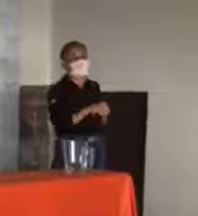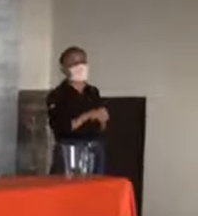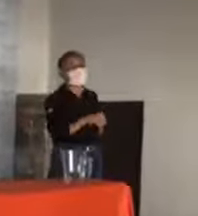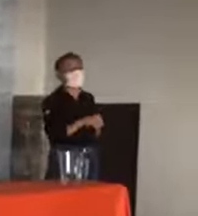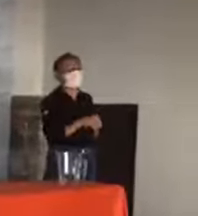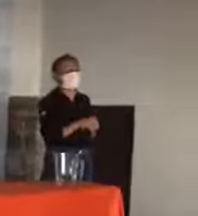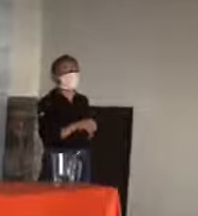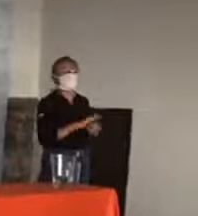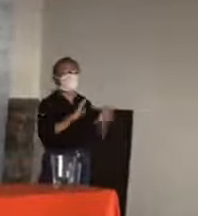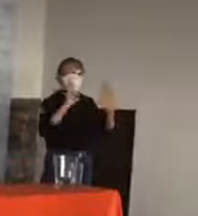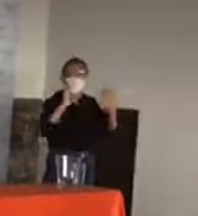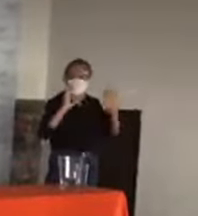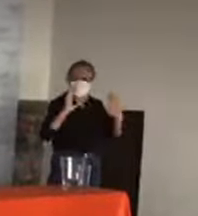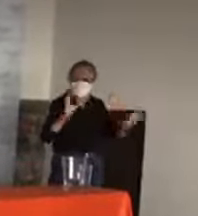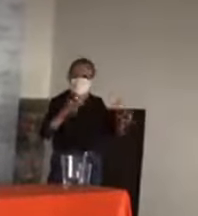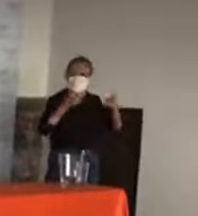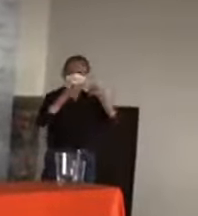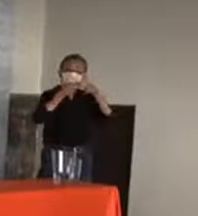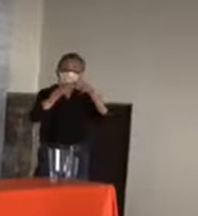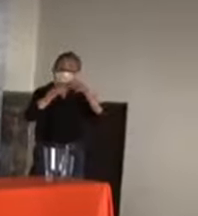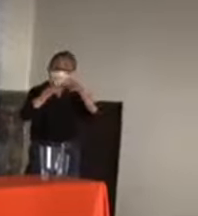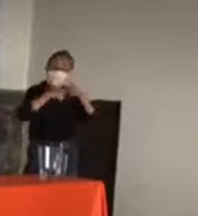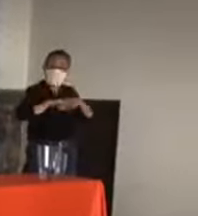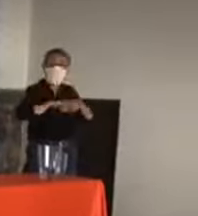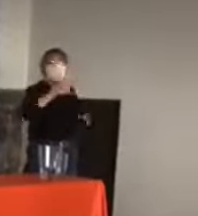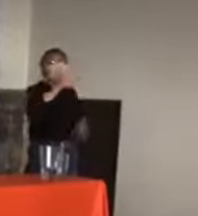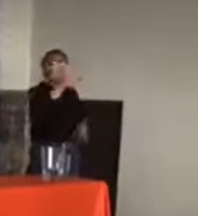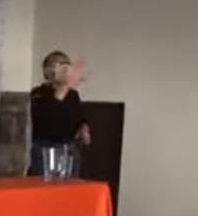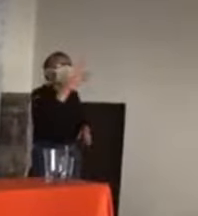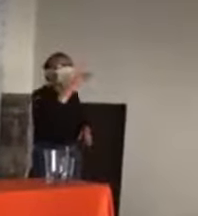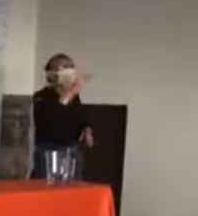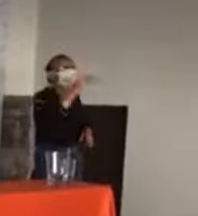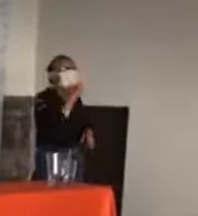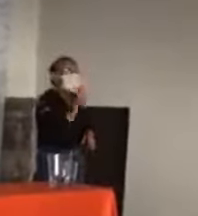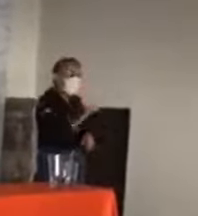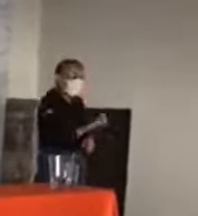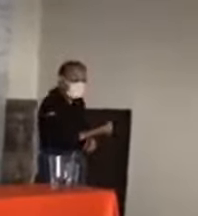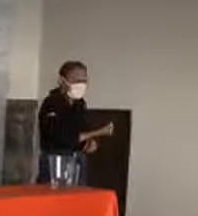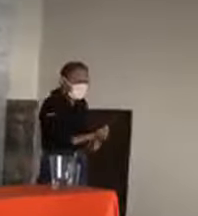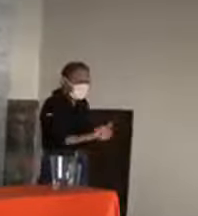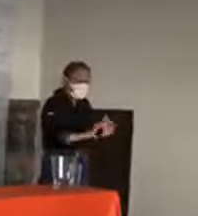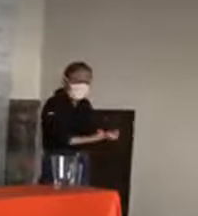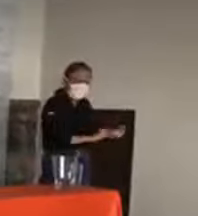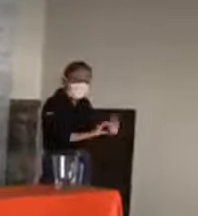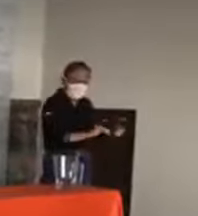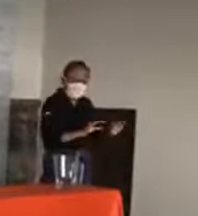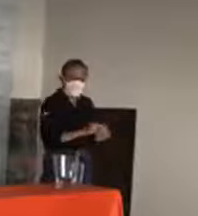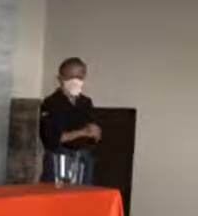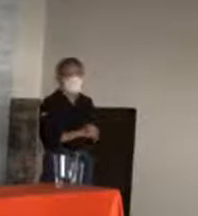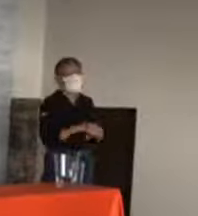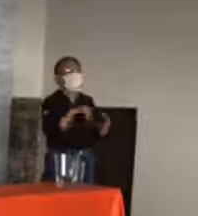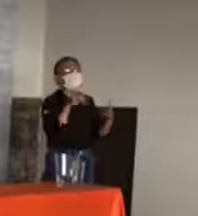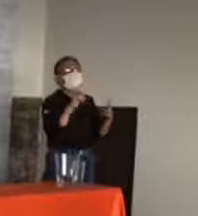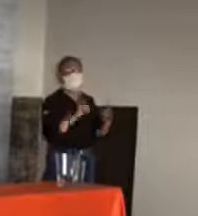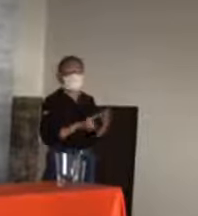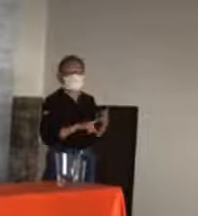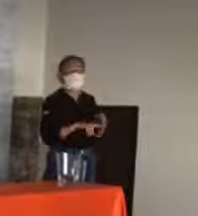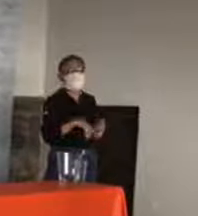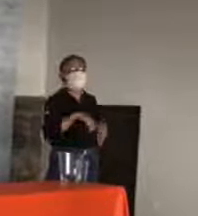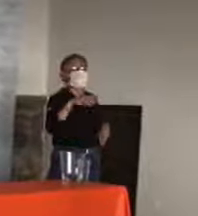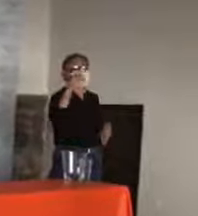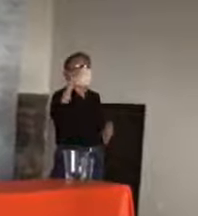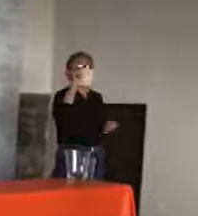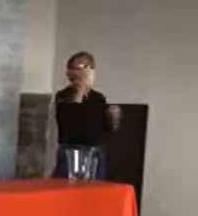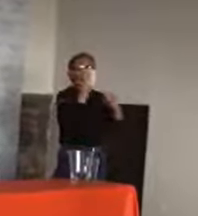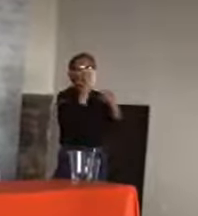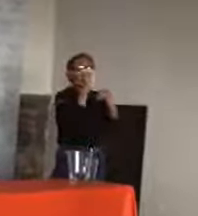a 90 niños y de segundo y tercer año. La primaria recibe actualmente clases virtuales de primero